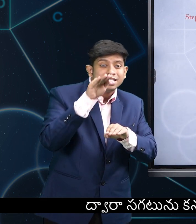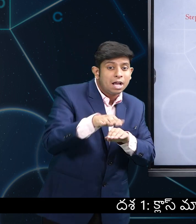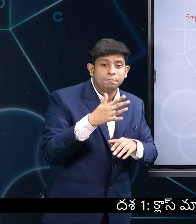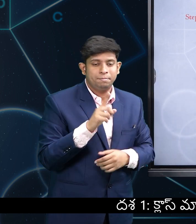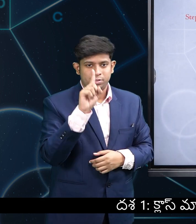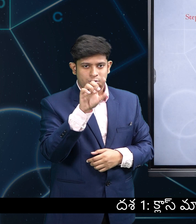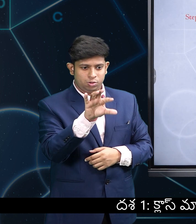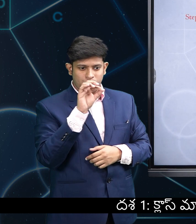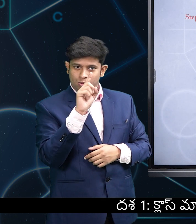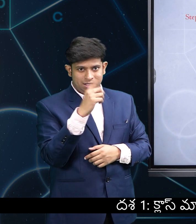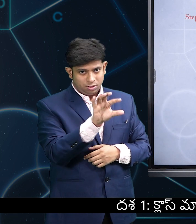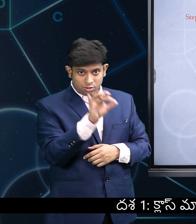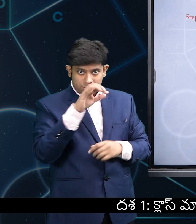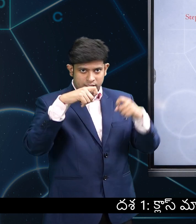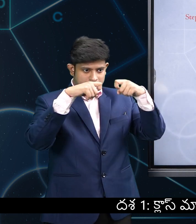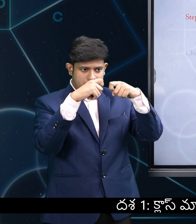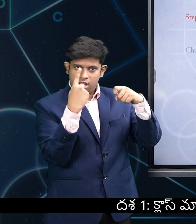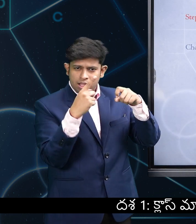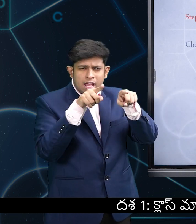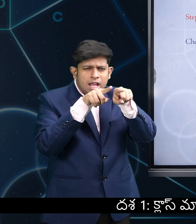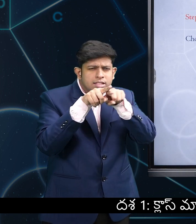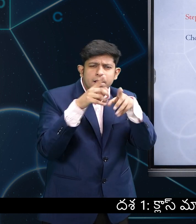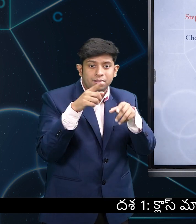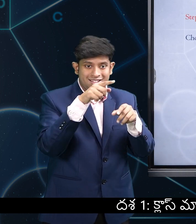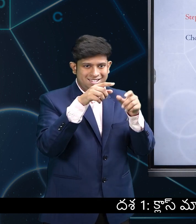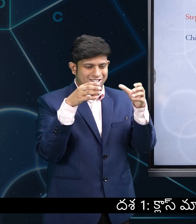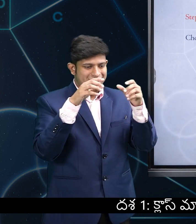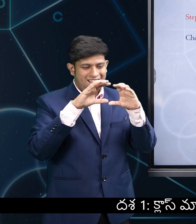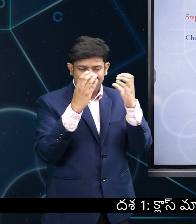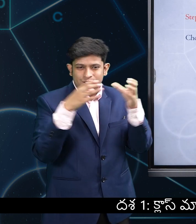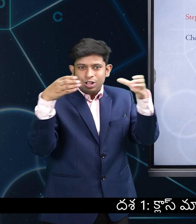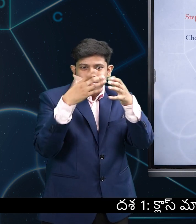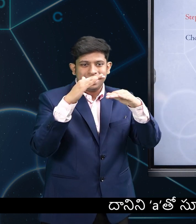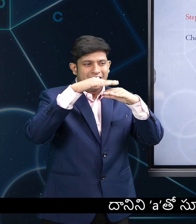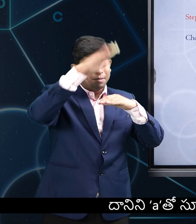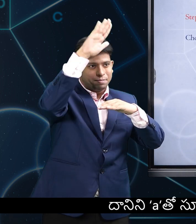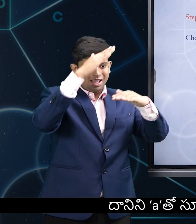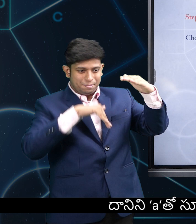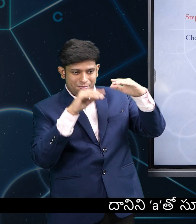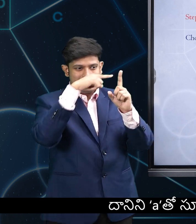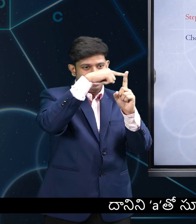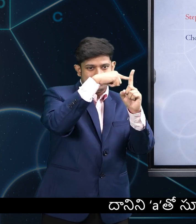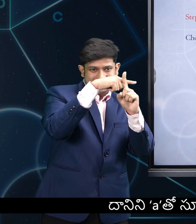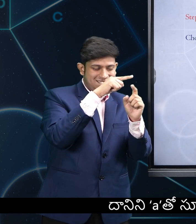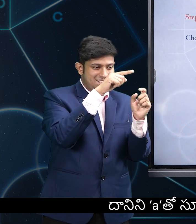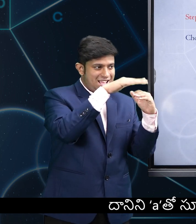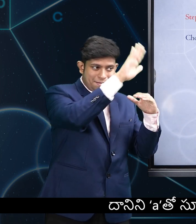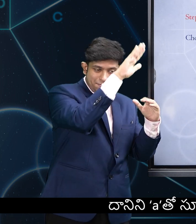దశ 1. క్లాస్ మార్కుల నుండి ఒకదాన్ని x1 ఎంచుకొని దానిని aతో సూచించండి.